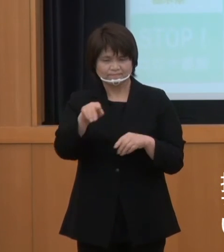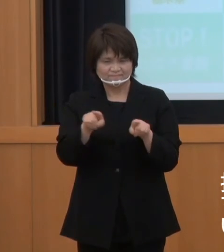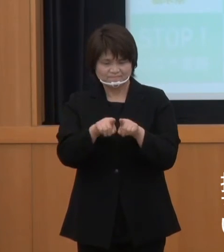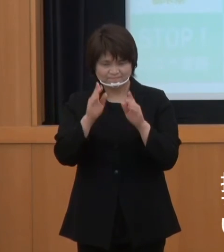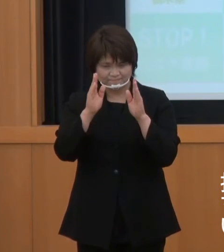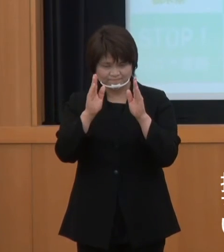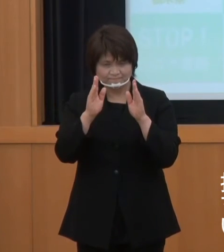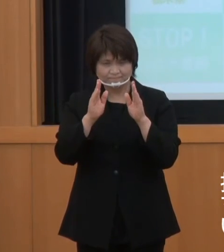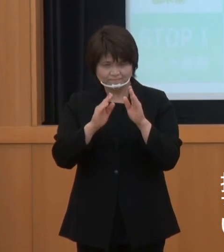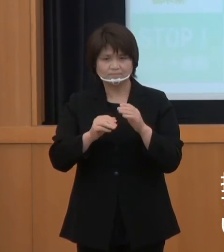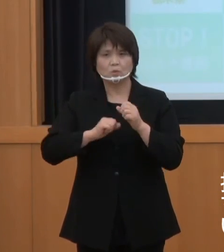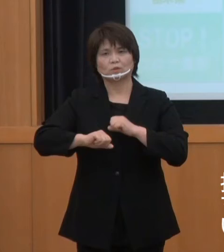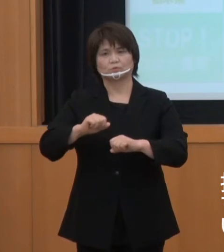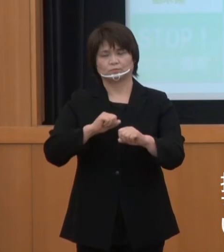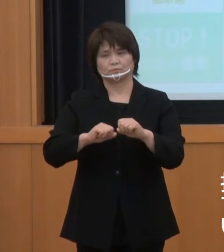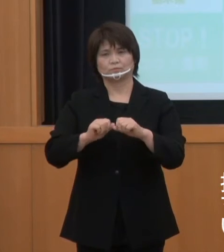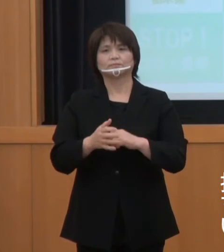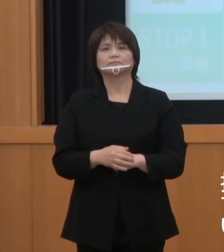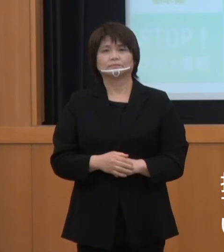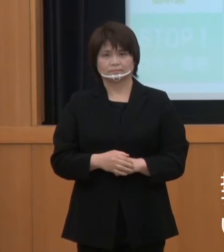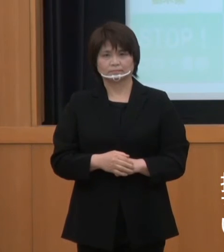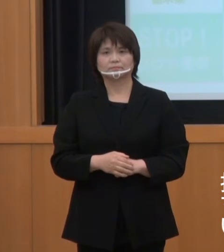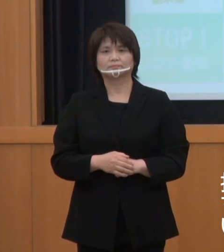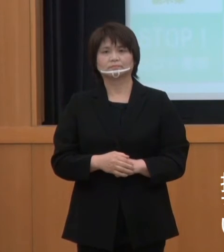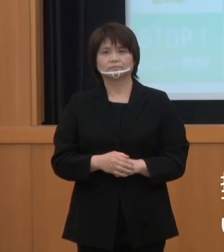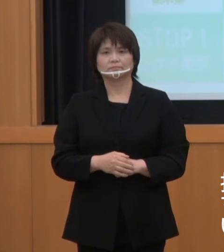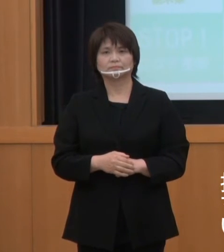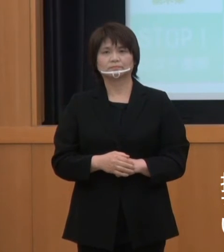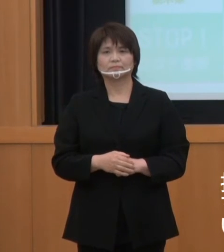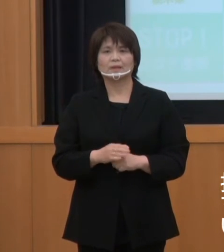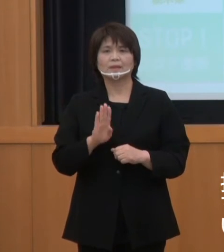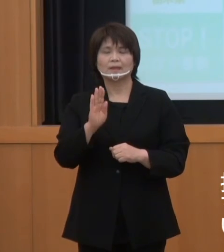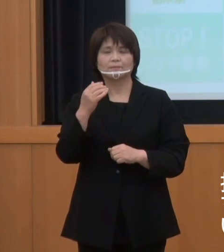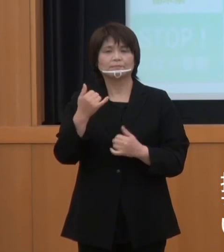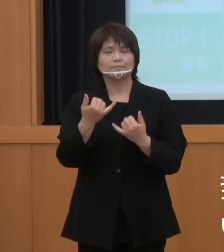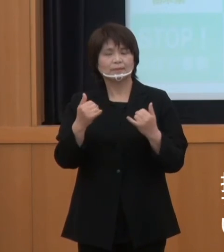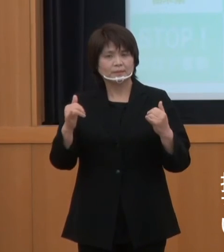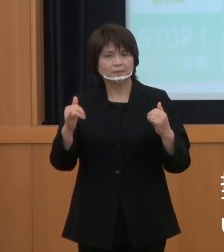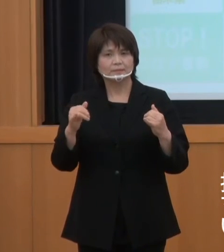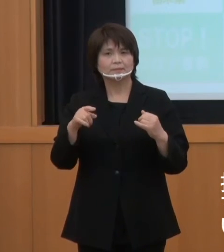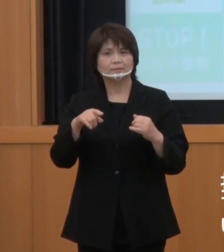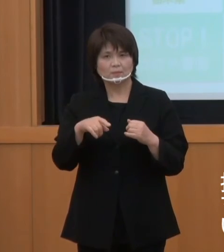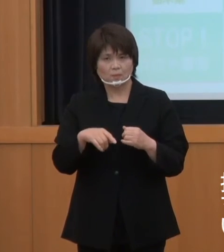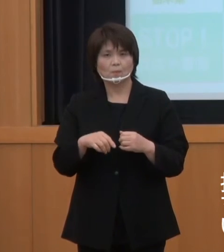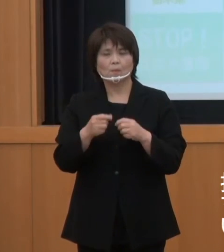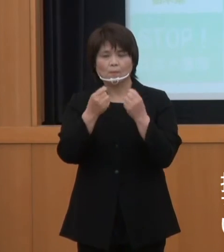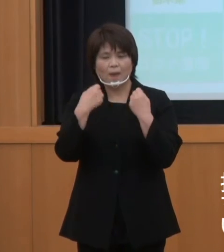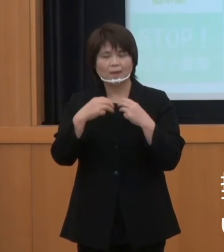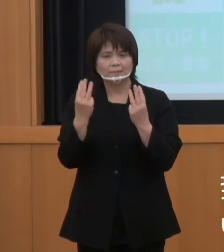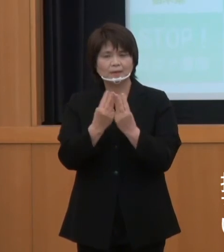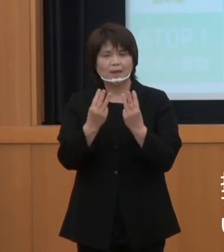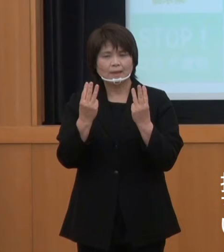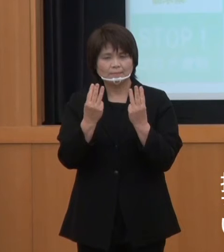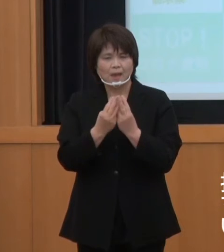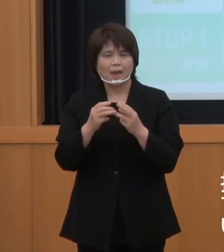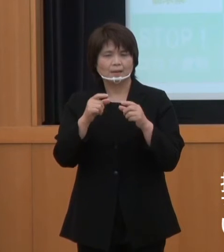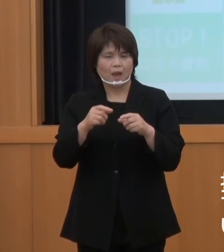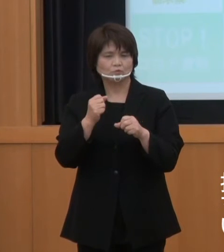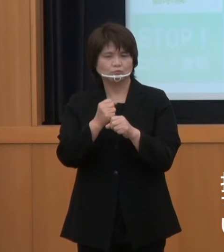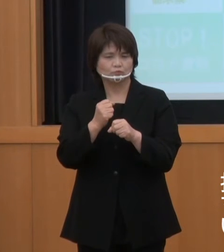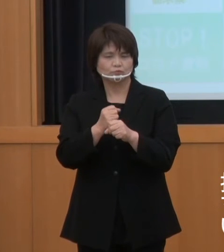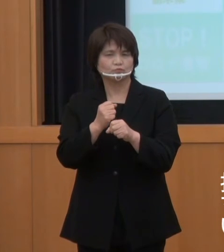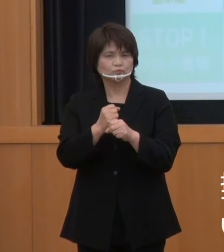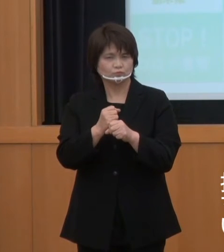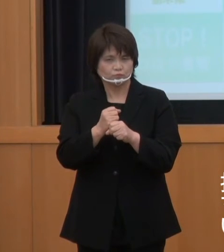ともに、年内の県民のマイナンバーカード 100% 取得に向けては